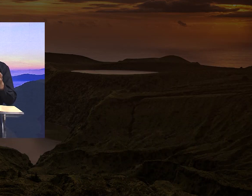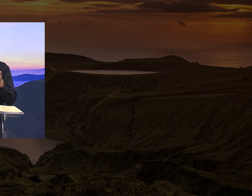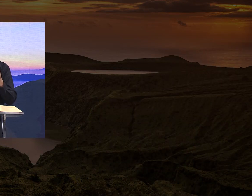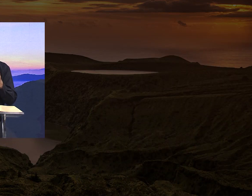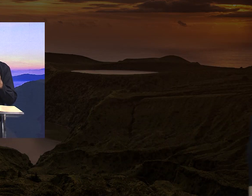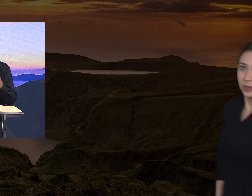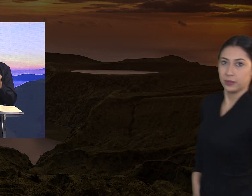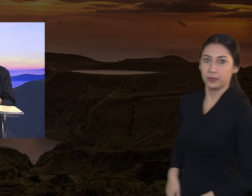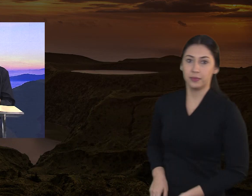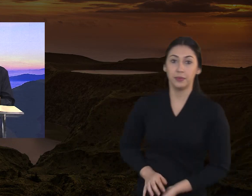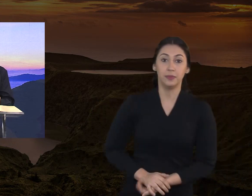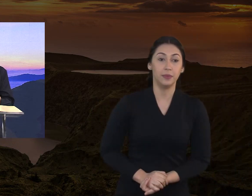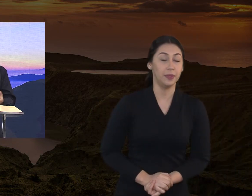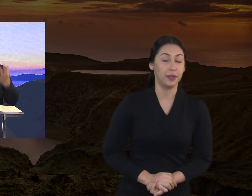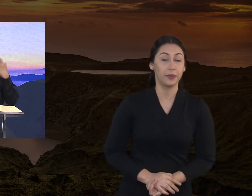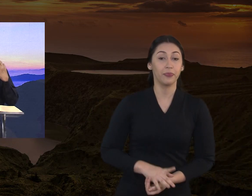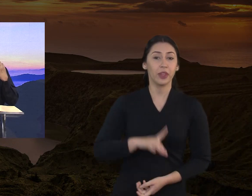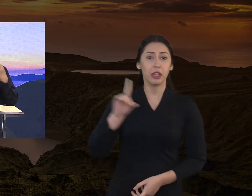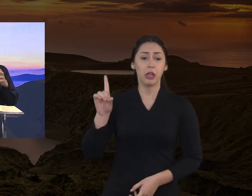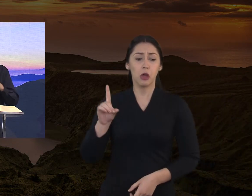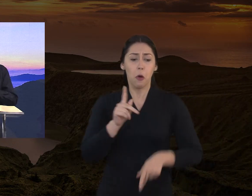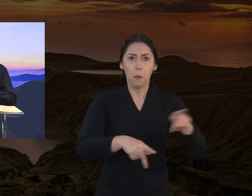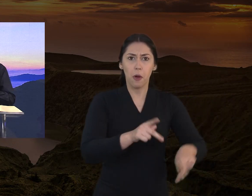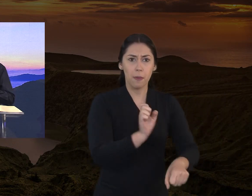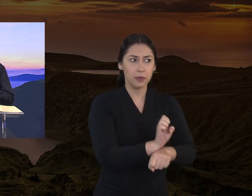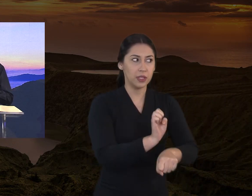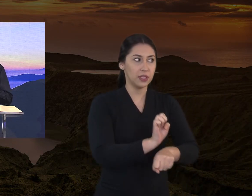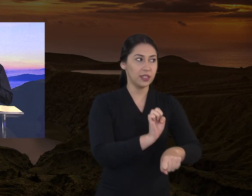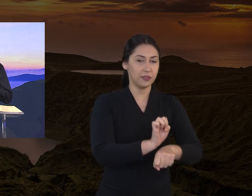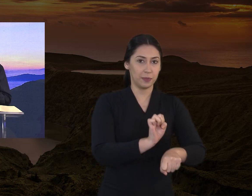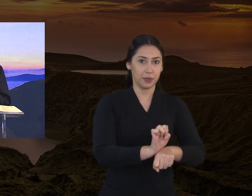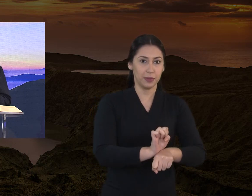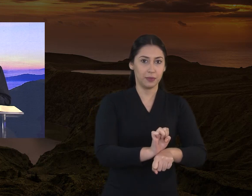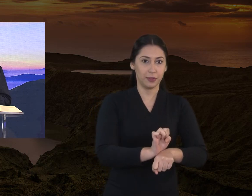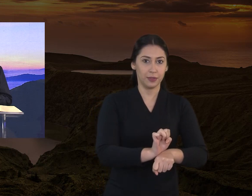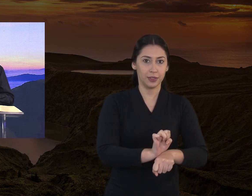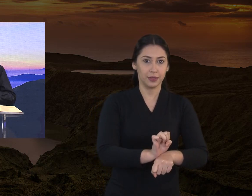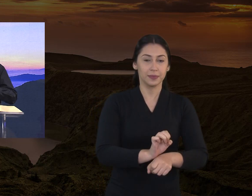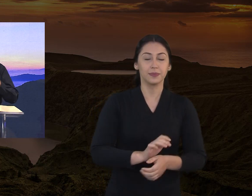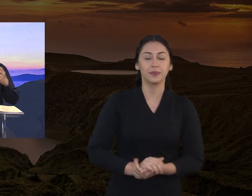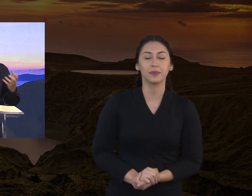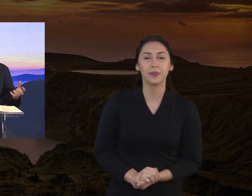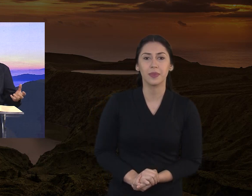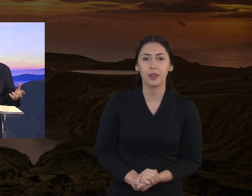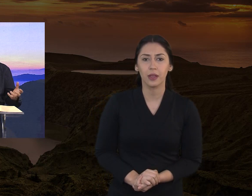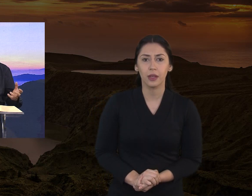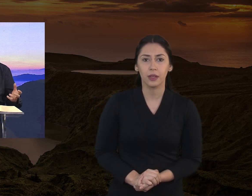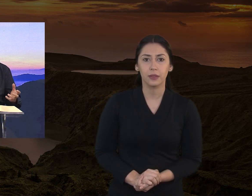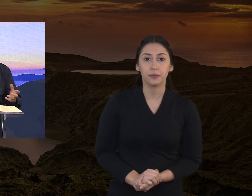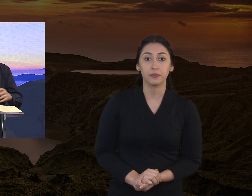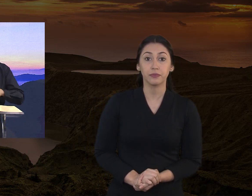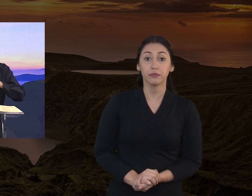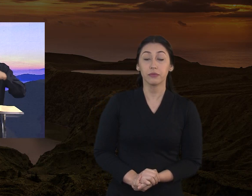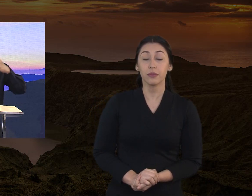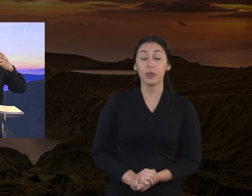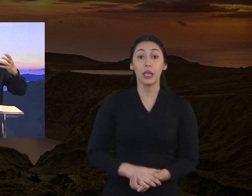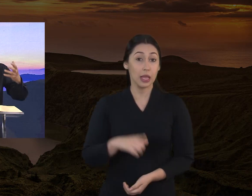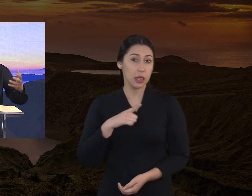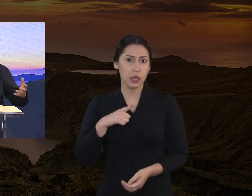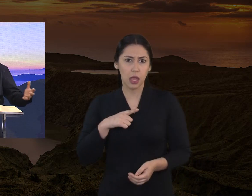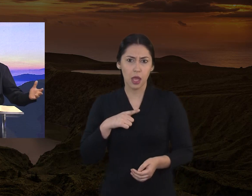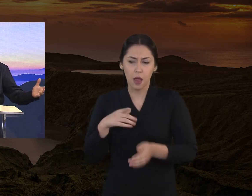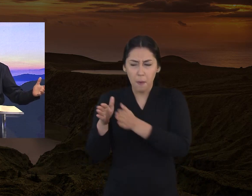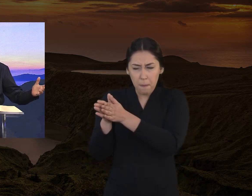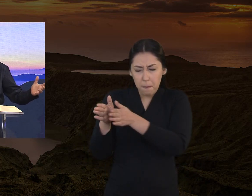que Deus me fez brecar um pouco e voltar. Eu quero alertar para isso. Existe um processo